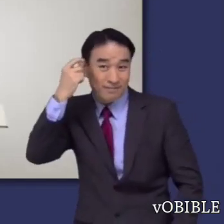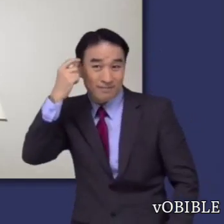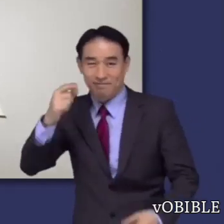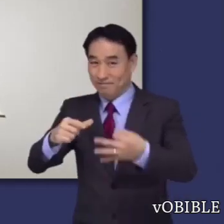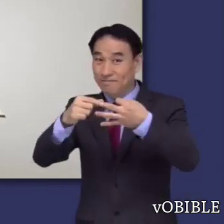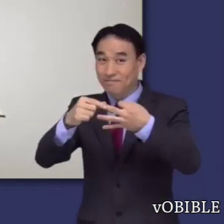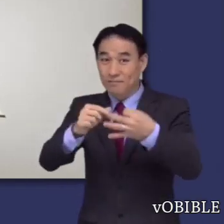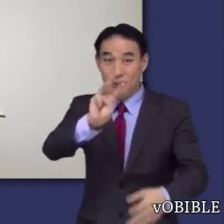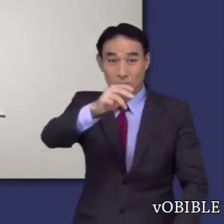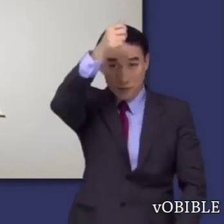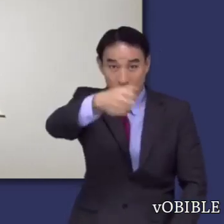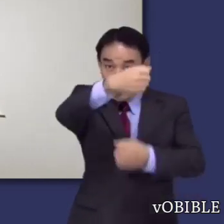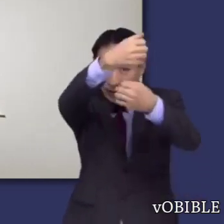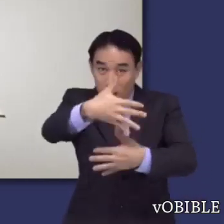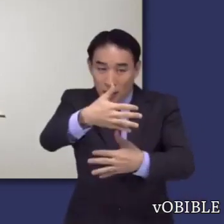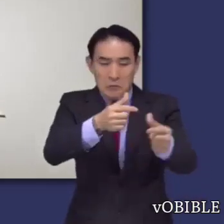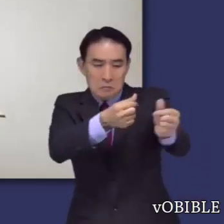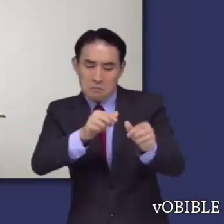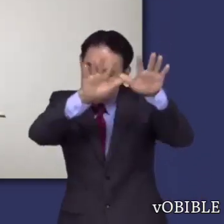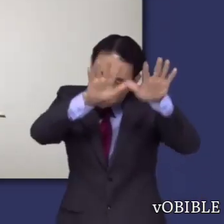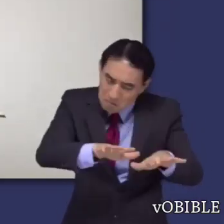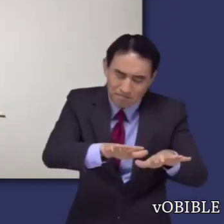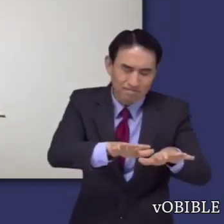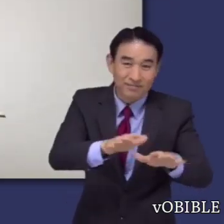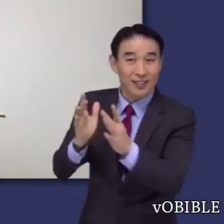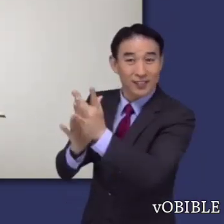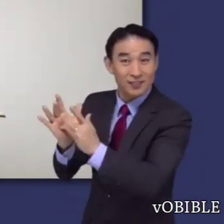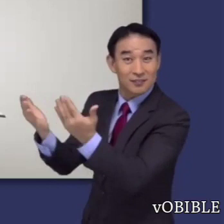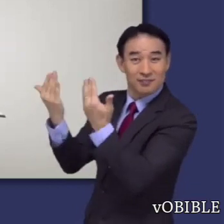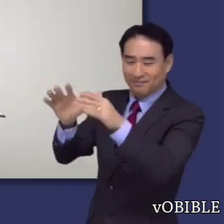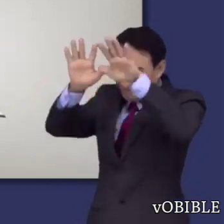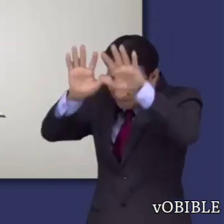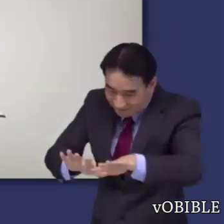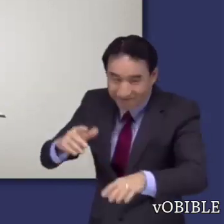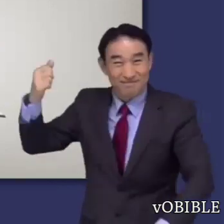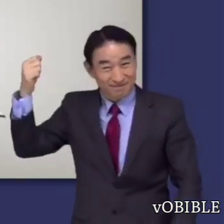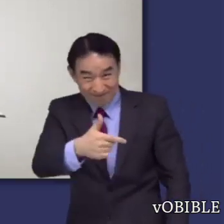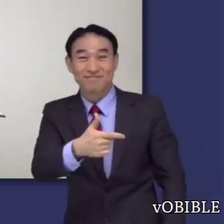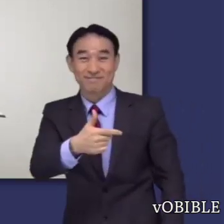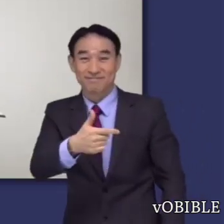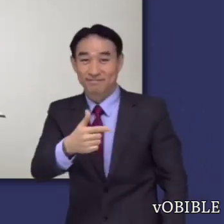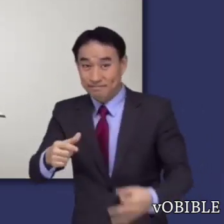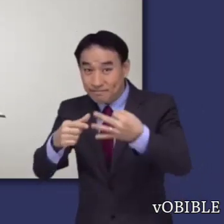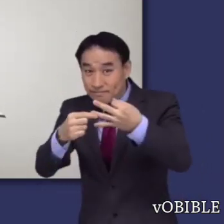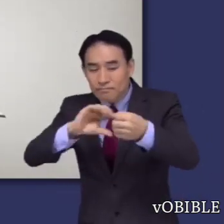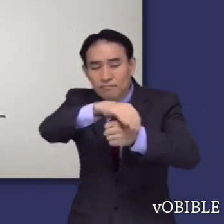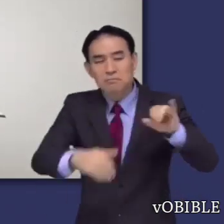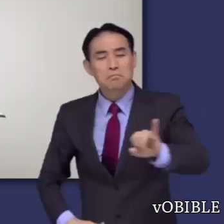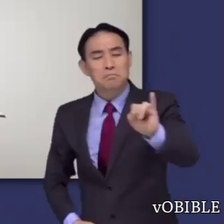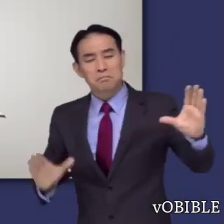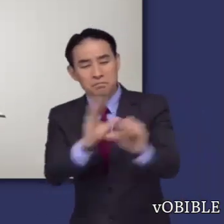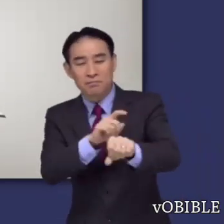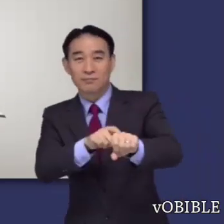你读希伯来书时，请留意，保罗有力地表明基督教信仰多么优越。我们在